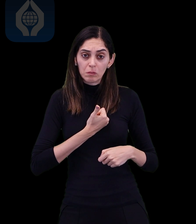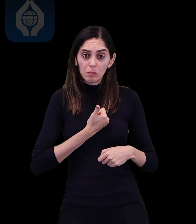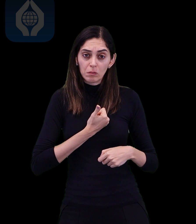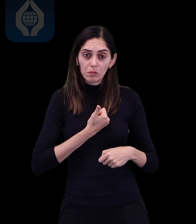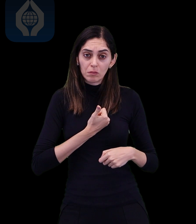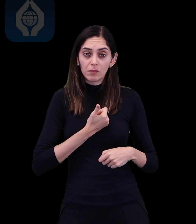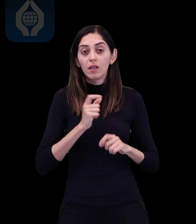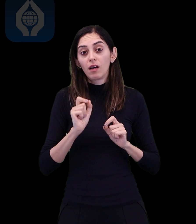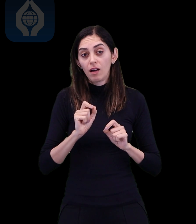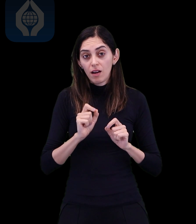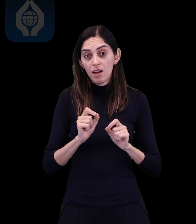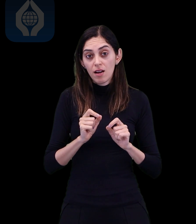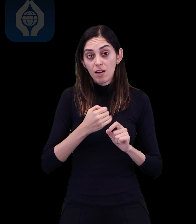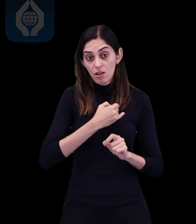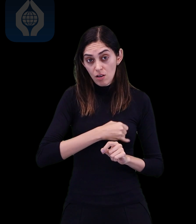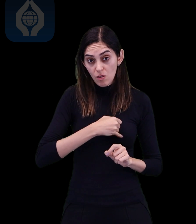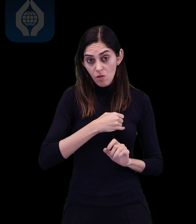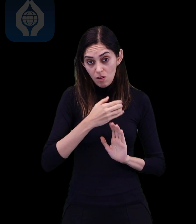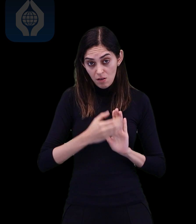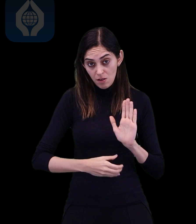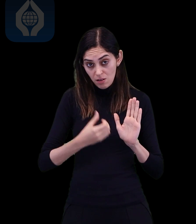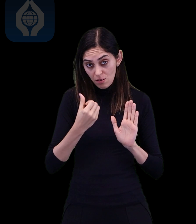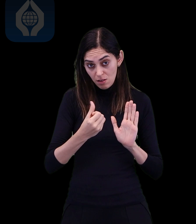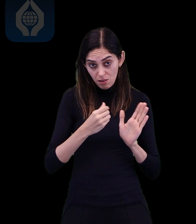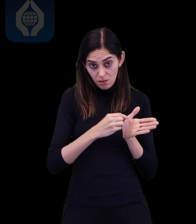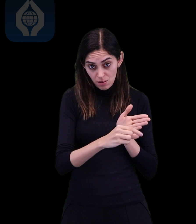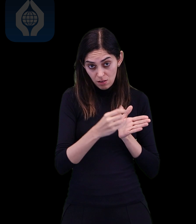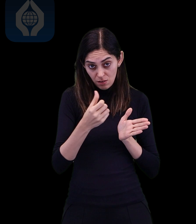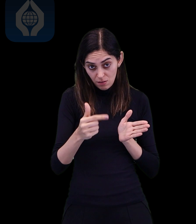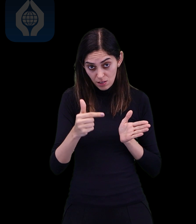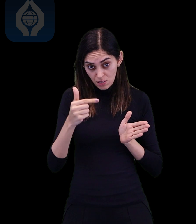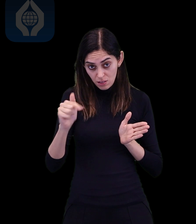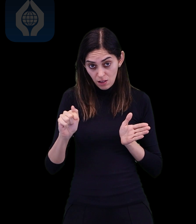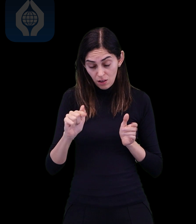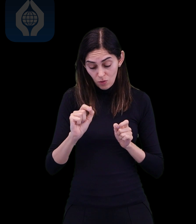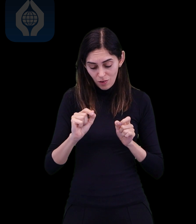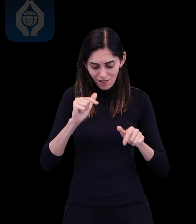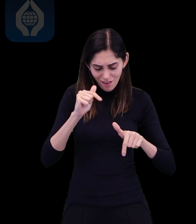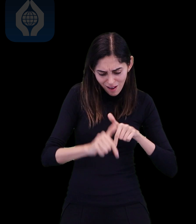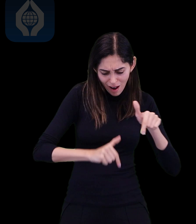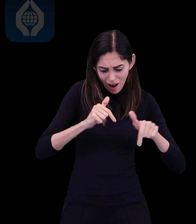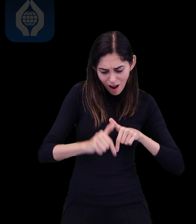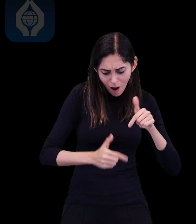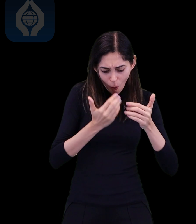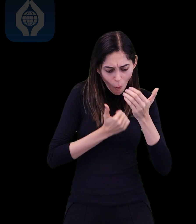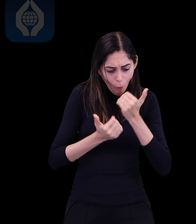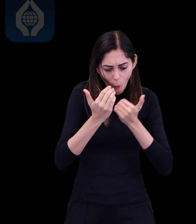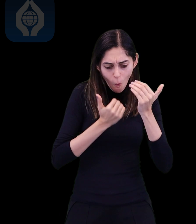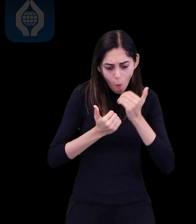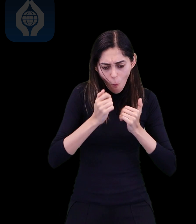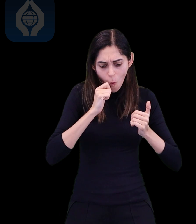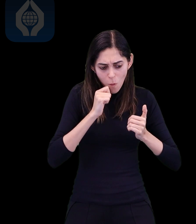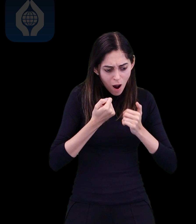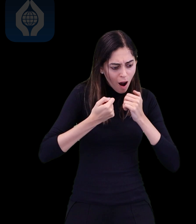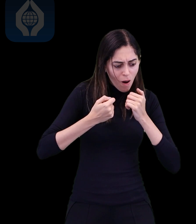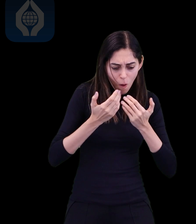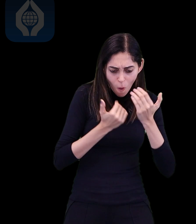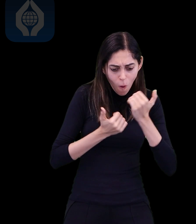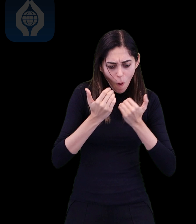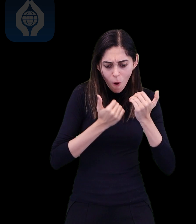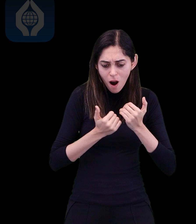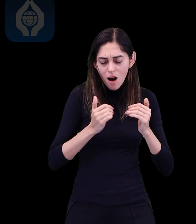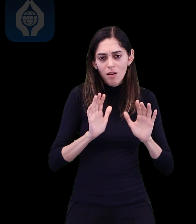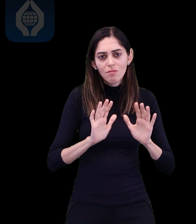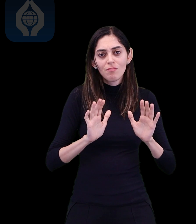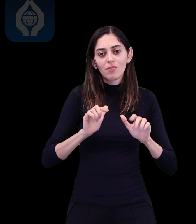nosso Salvador. Como está escrito em João 6,27, que nos diz: trabalhem não pela comida que se